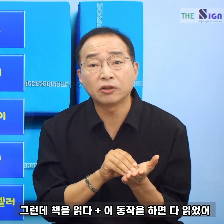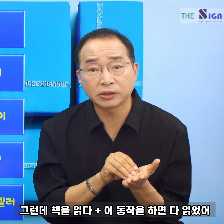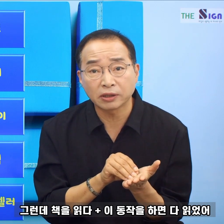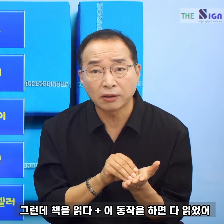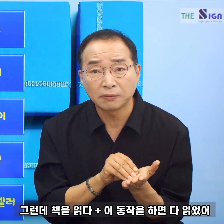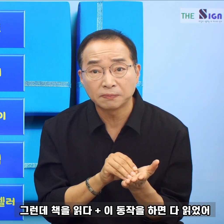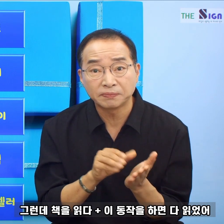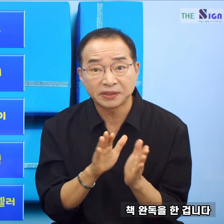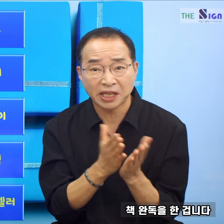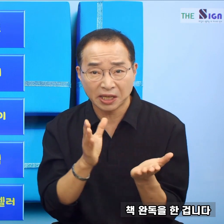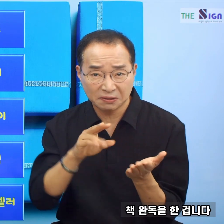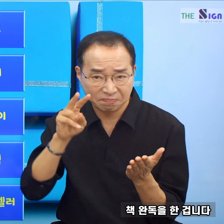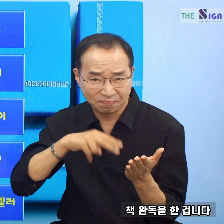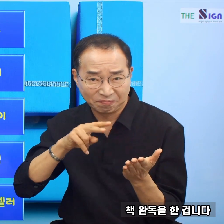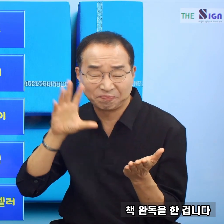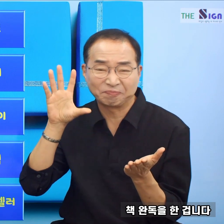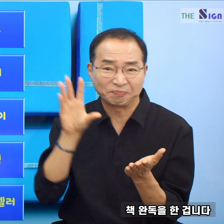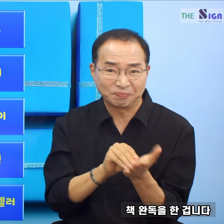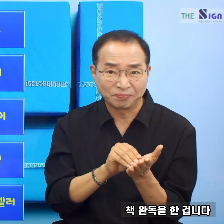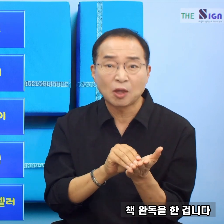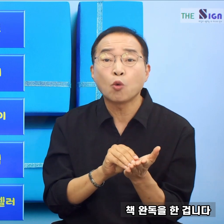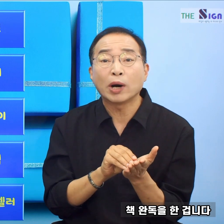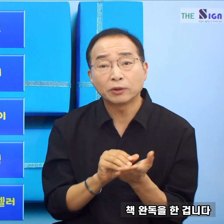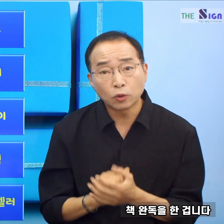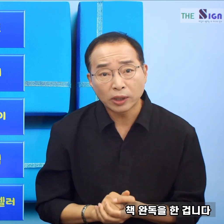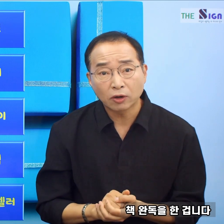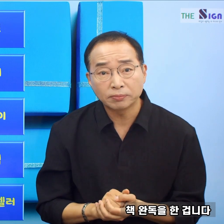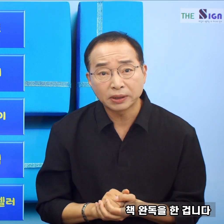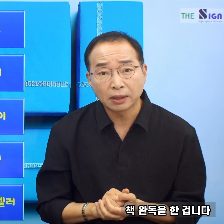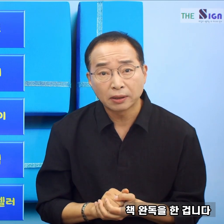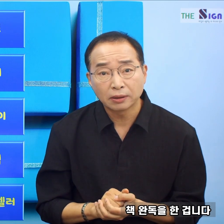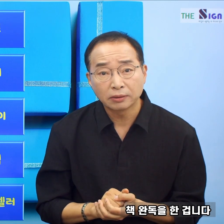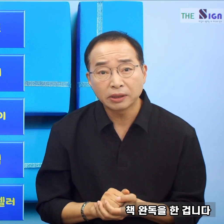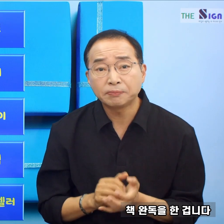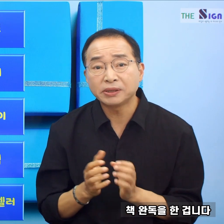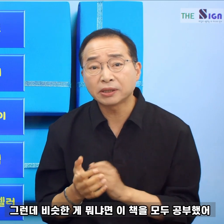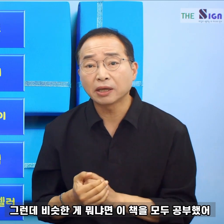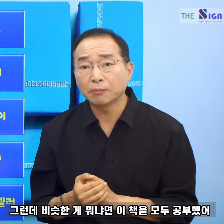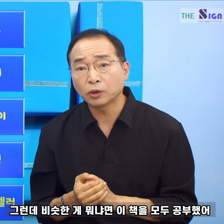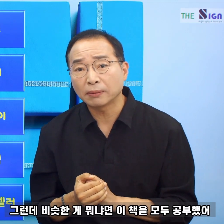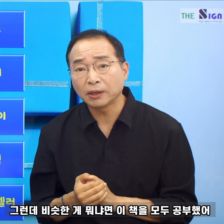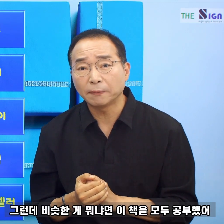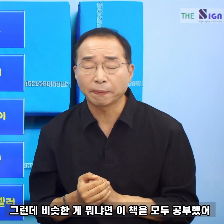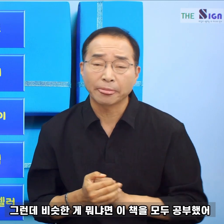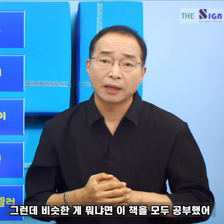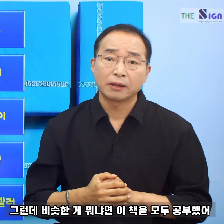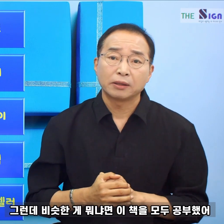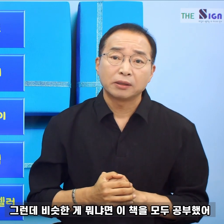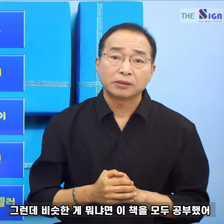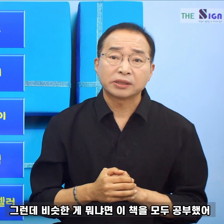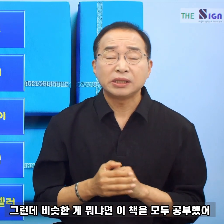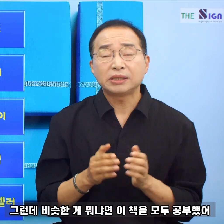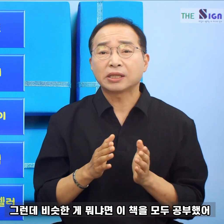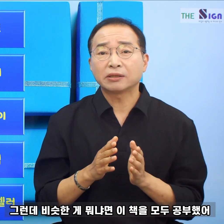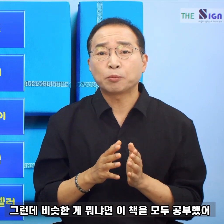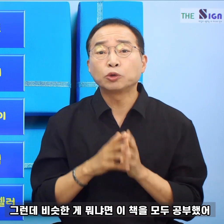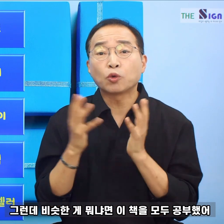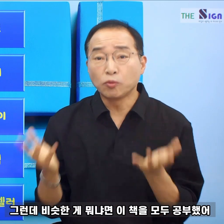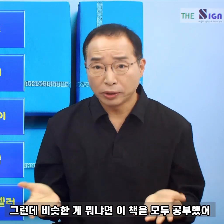읽었어. 책 완독을 한 겁니다. 근데 이 비슷한 게 뭐냐면 이 책을 모두